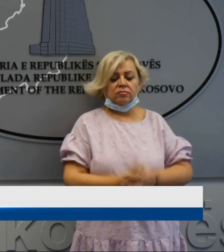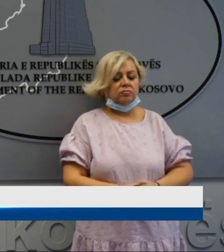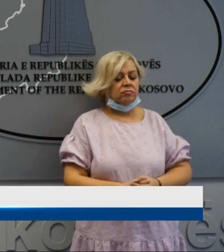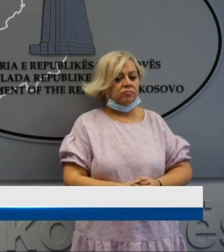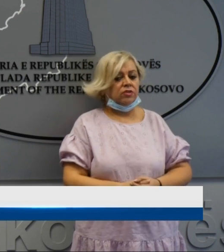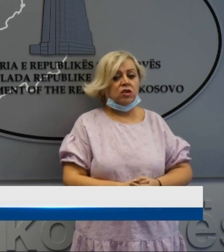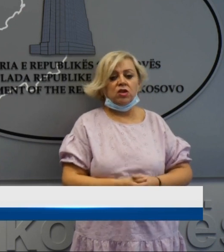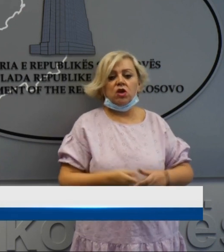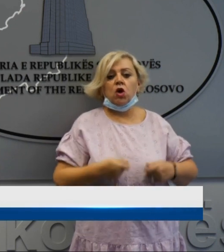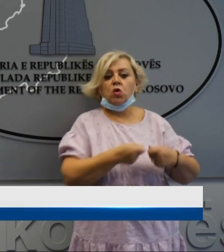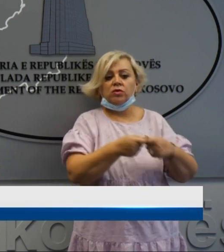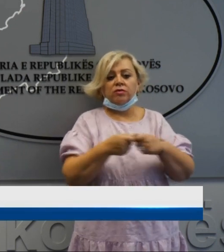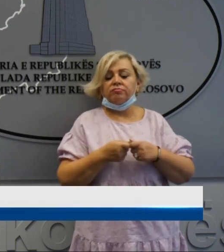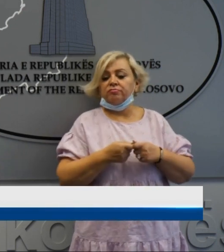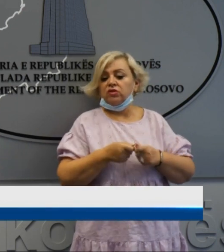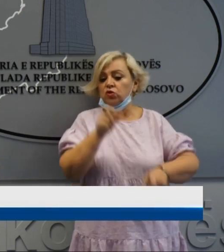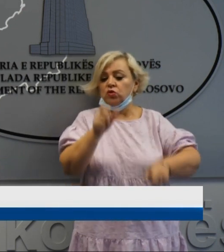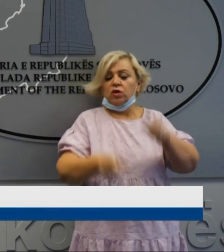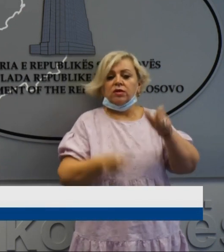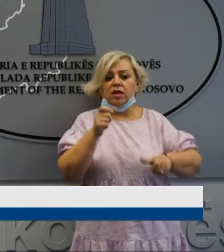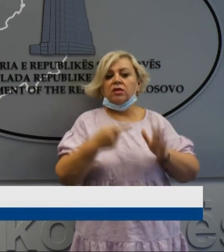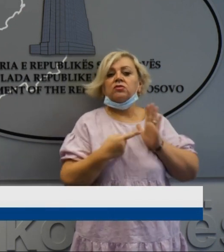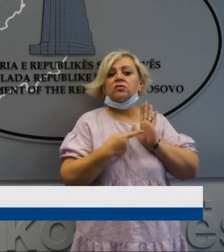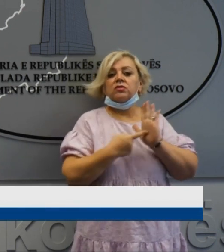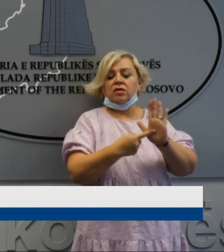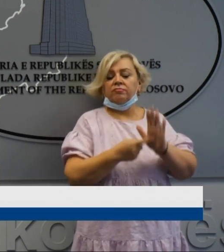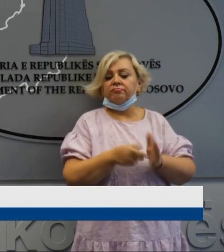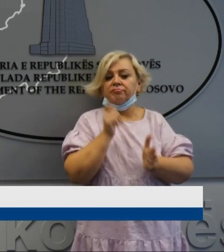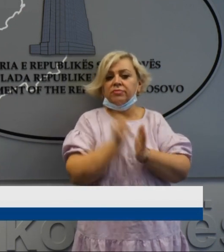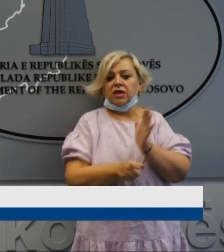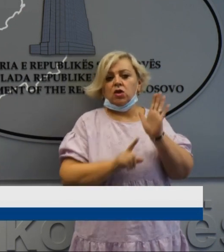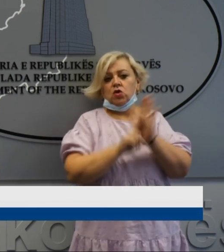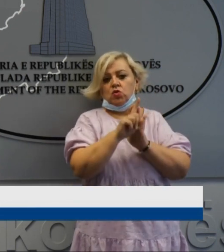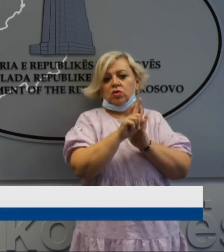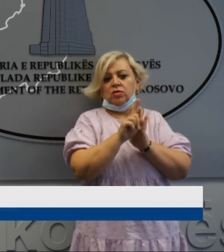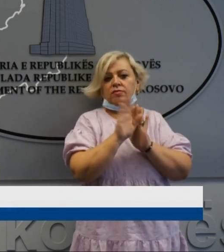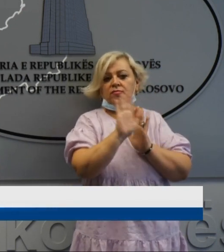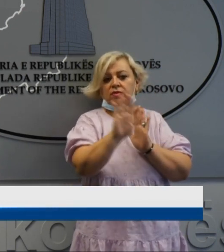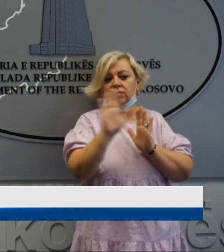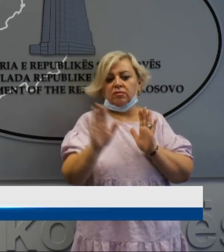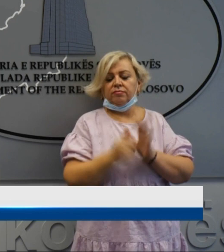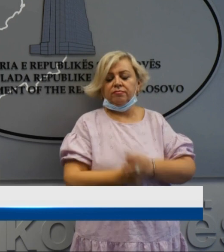Dhe një organizim qytetar i cili do tregonte më njëherë rezultatet e veta.